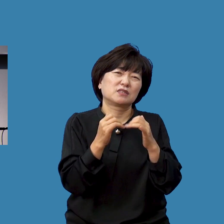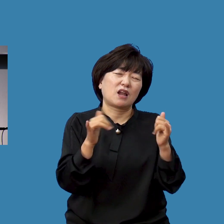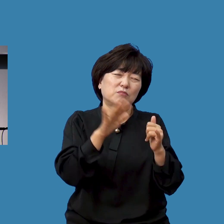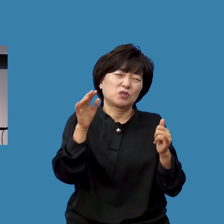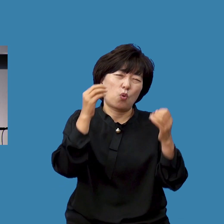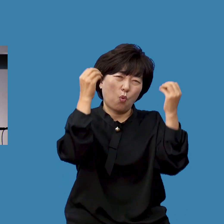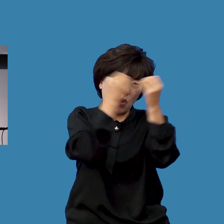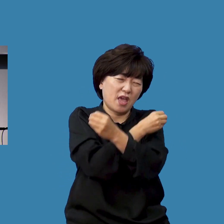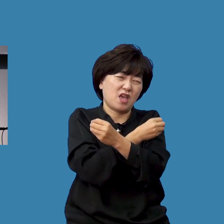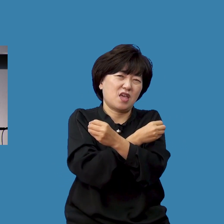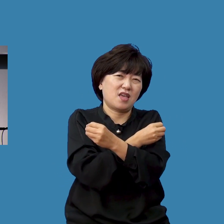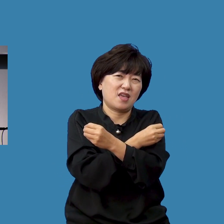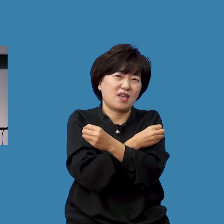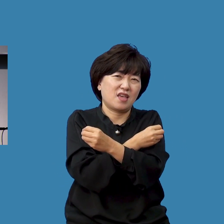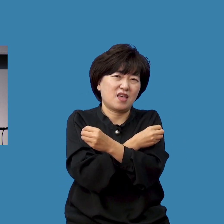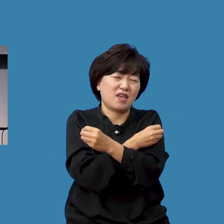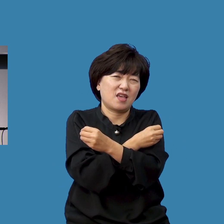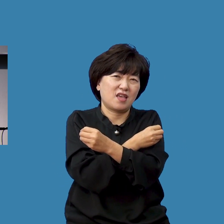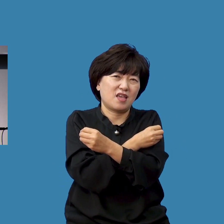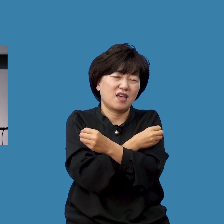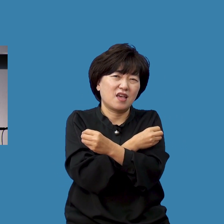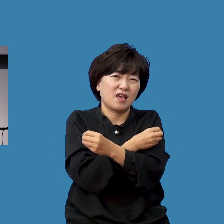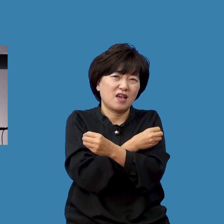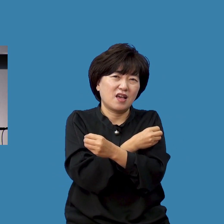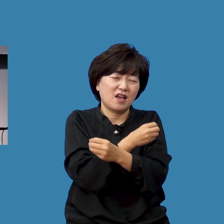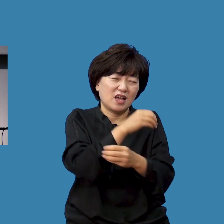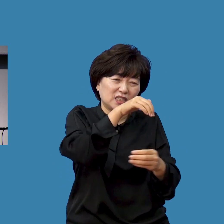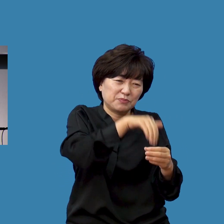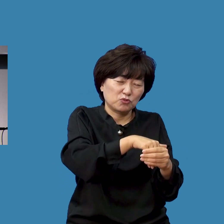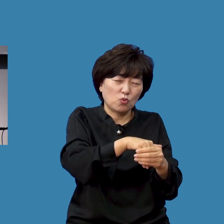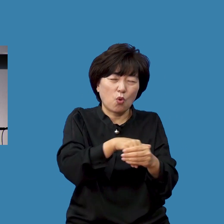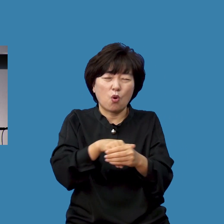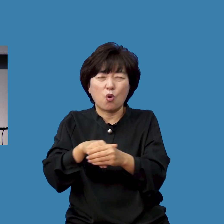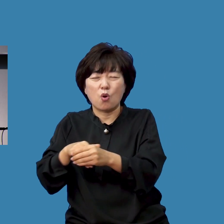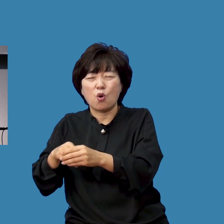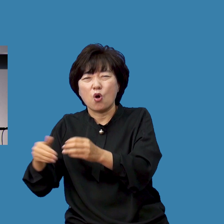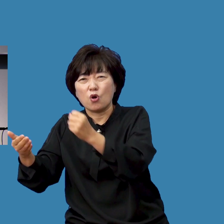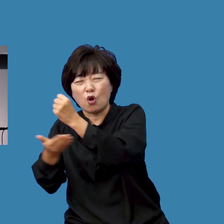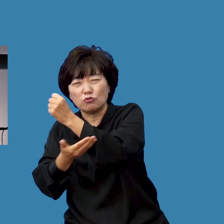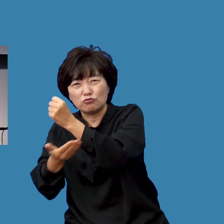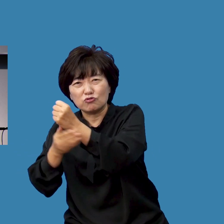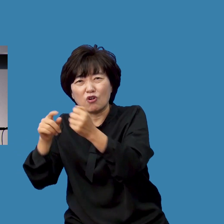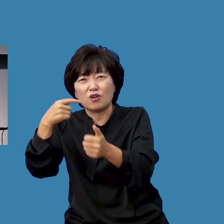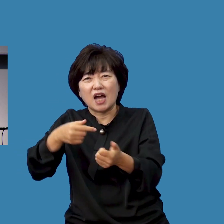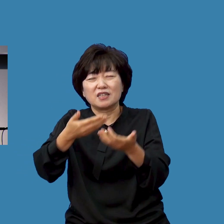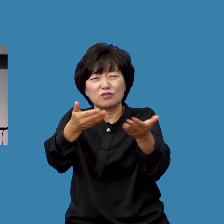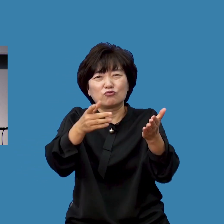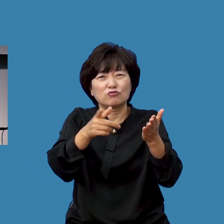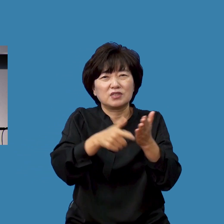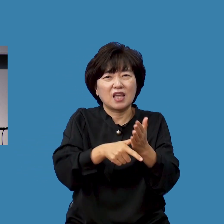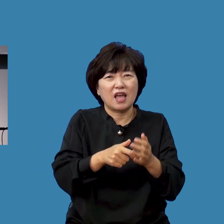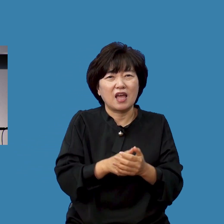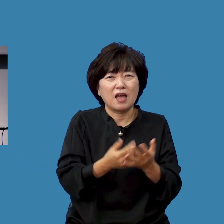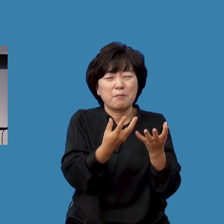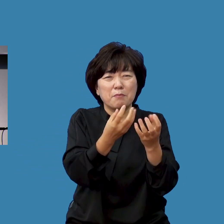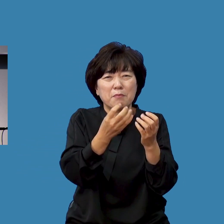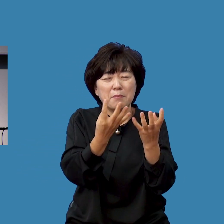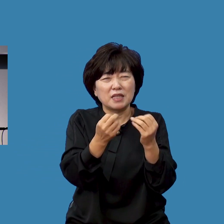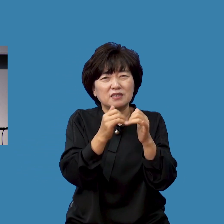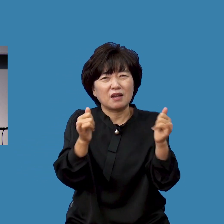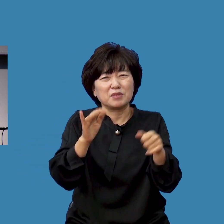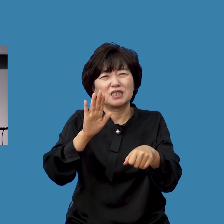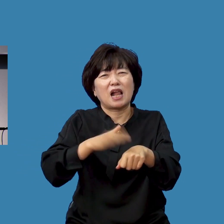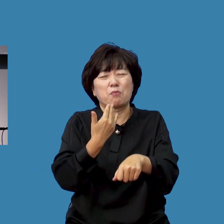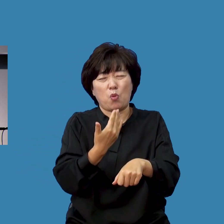많은 사람들이 오해하고 있기 때문에 그래요. 특별히 심고 거두는 것을 가르치는 원리에 있어서는 많은 분들이